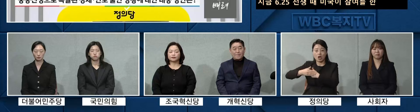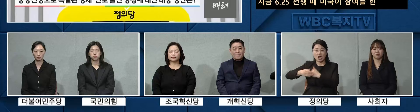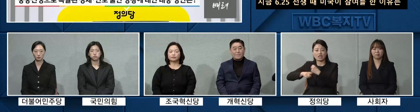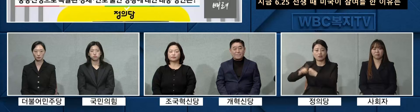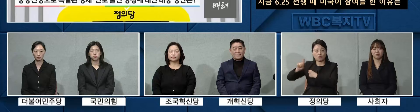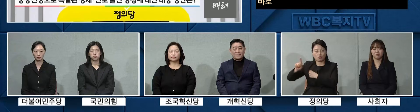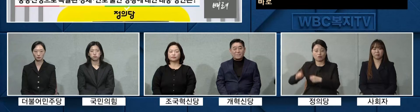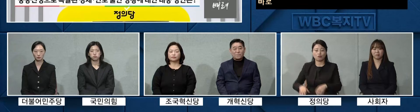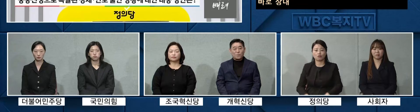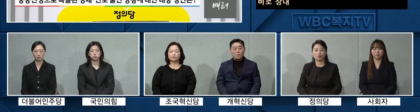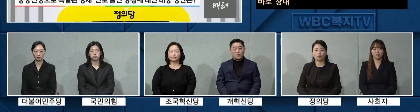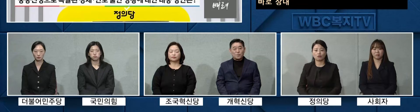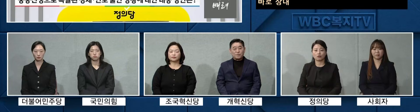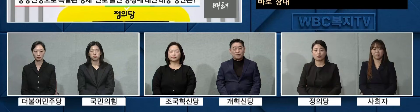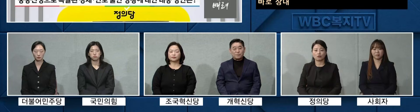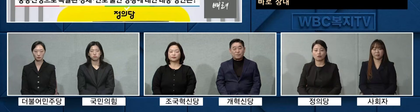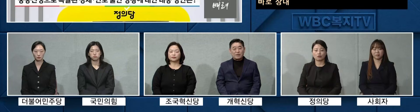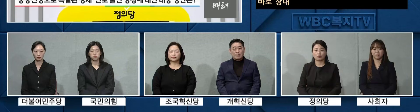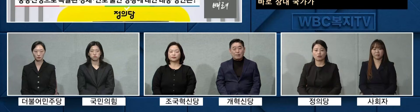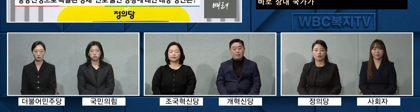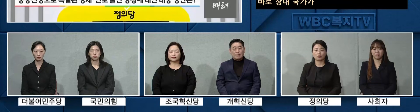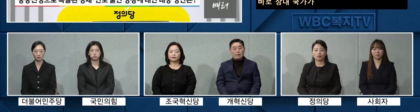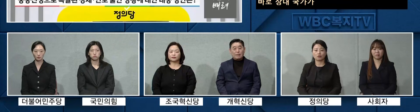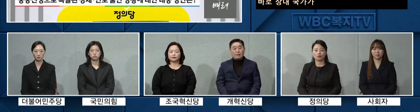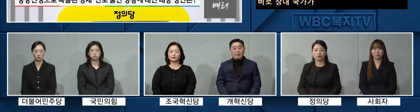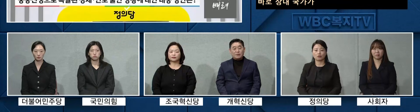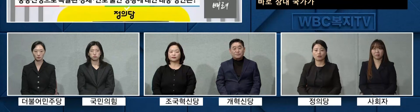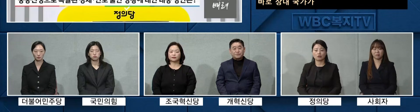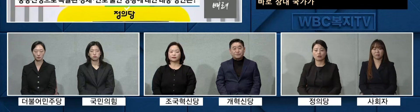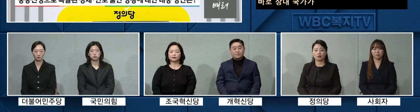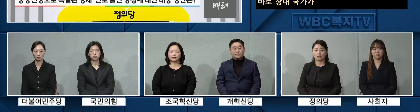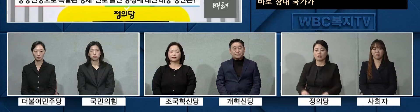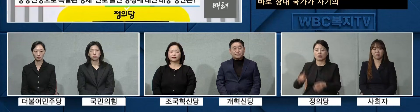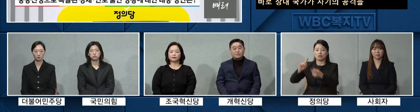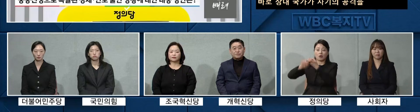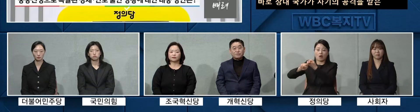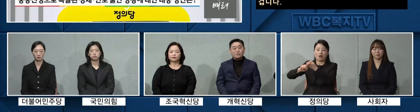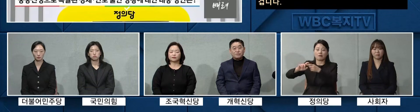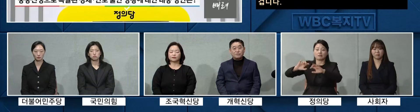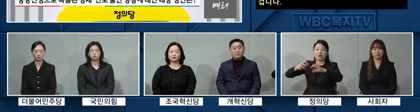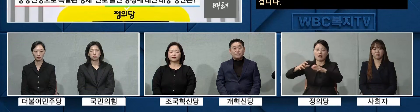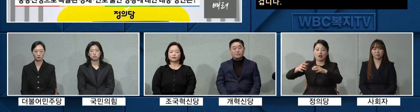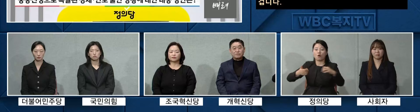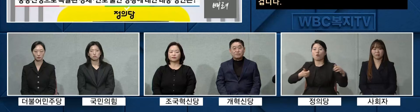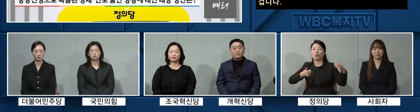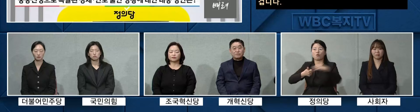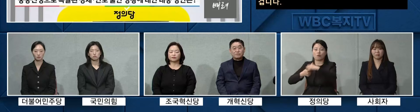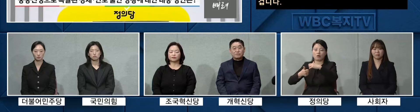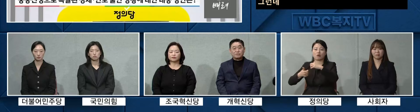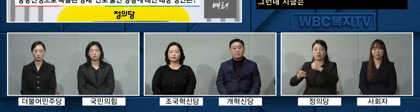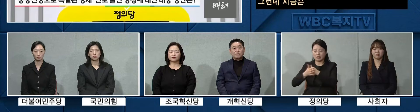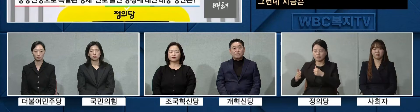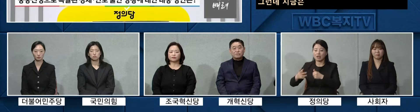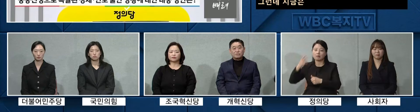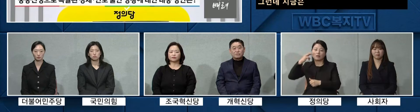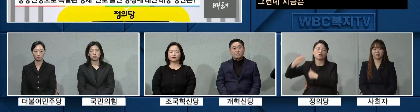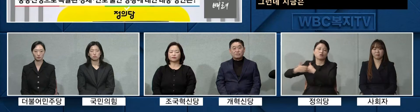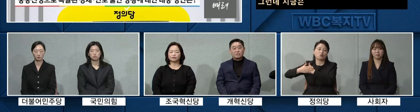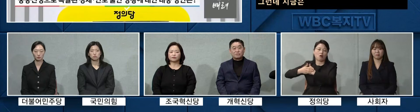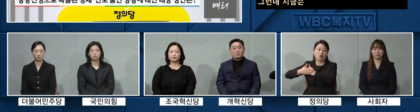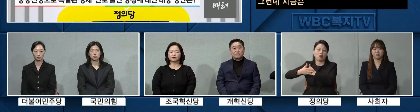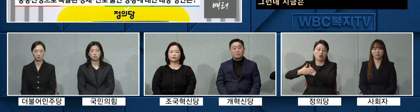국가가 자기의 공격을 받은 겁니다. 그런데 지금은 그 방위를 위한 것이